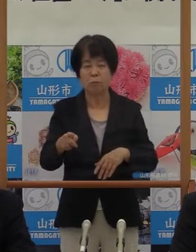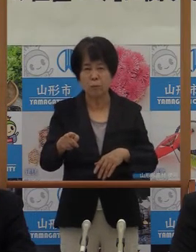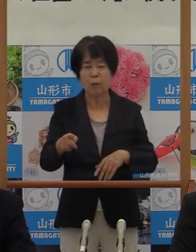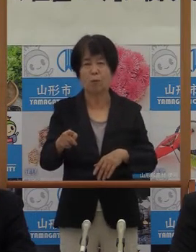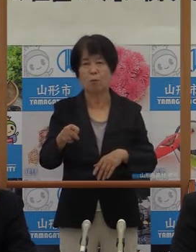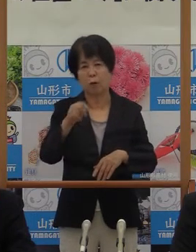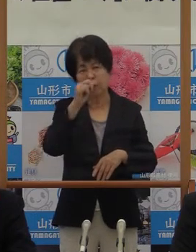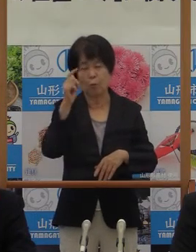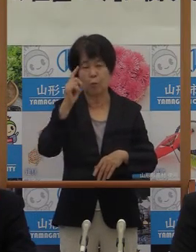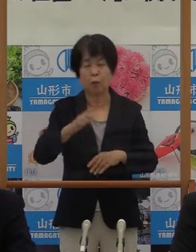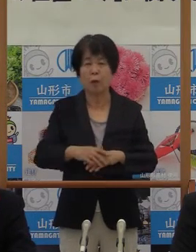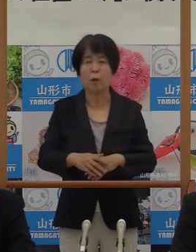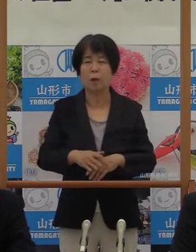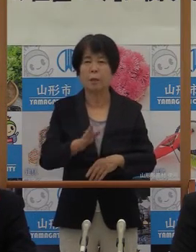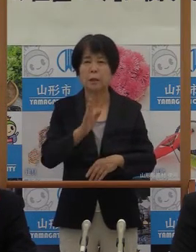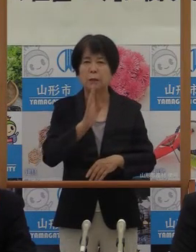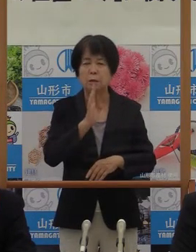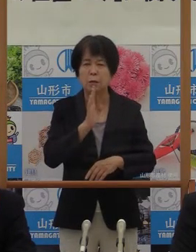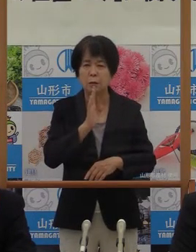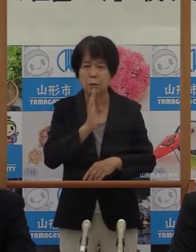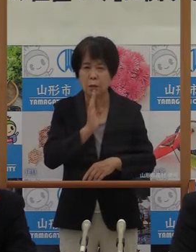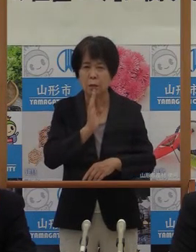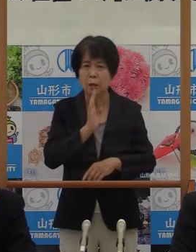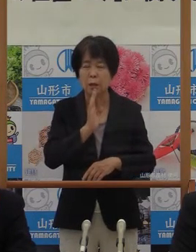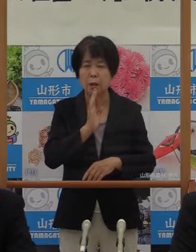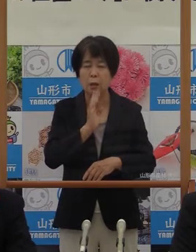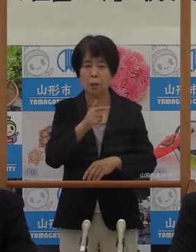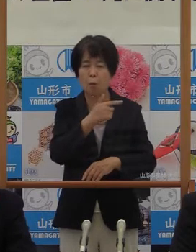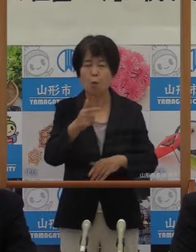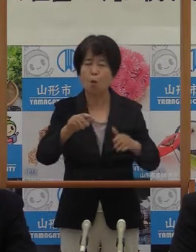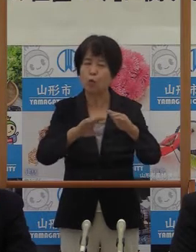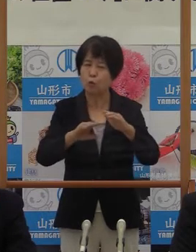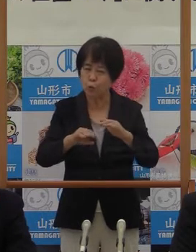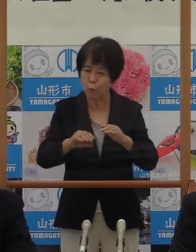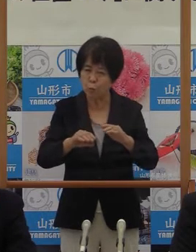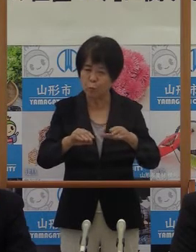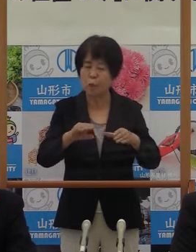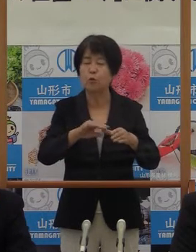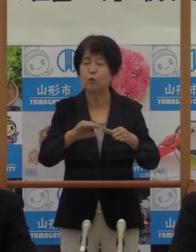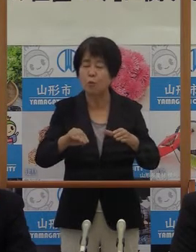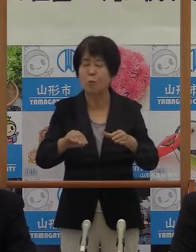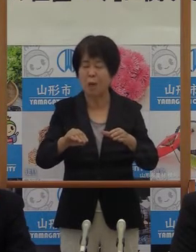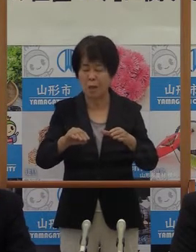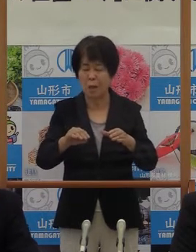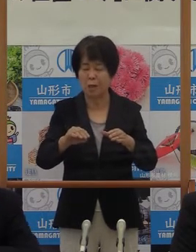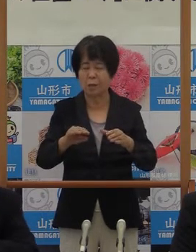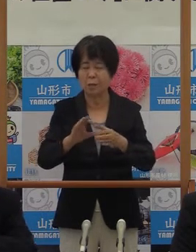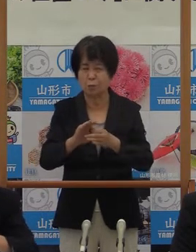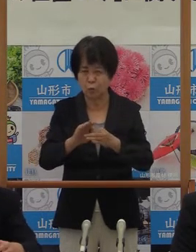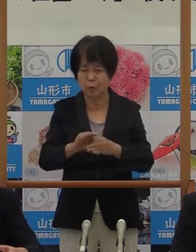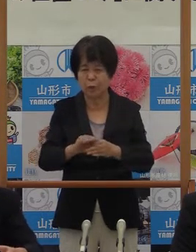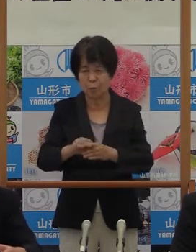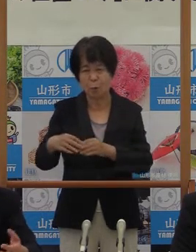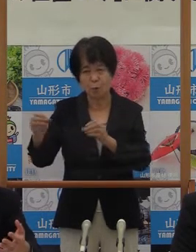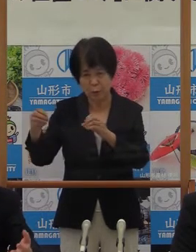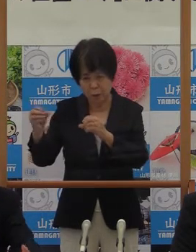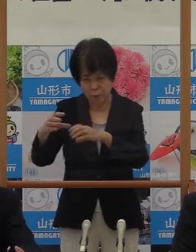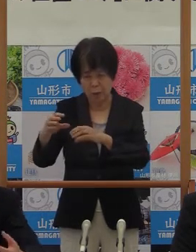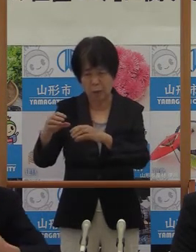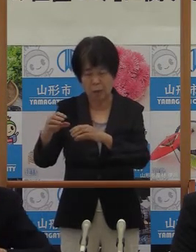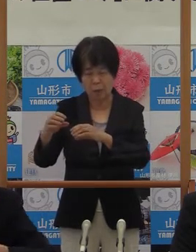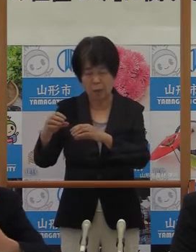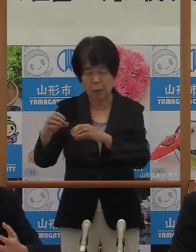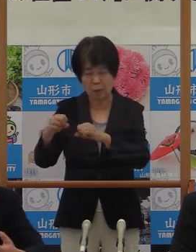ので、実際今大沼の件でも対話をしてますけれども、現地を見ていただいたり、あるいは